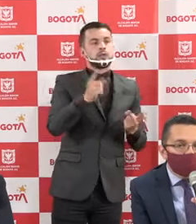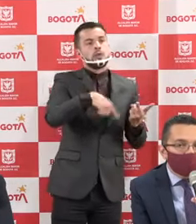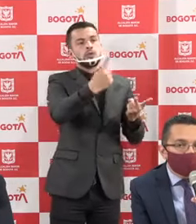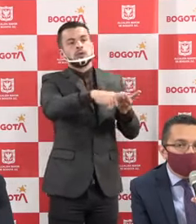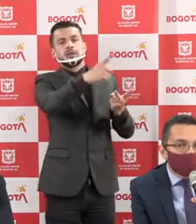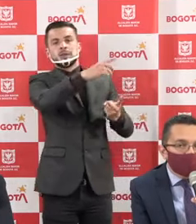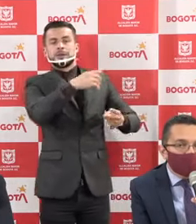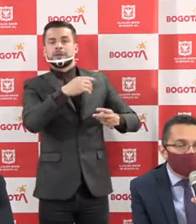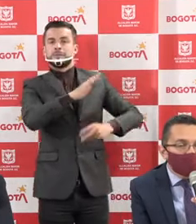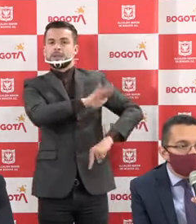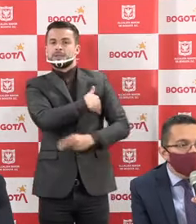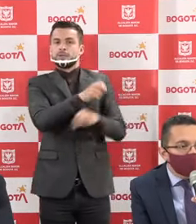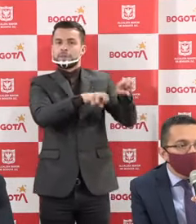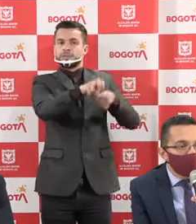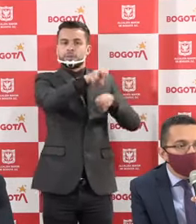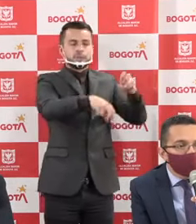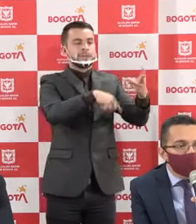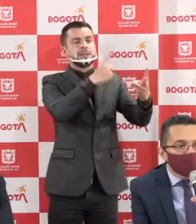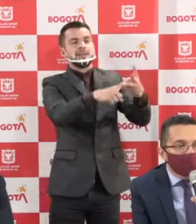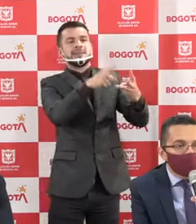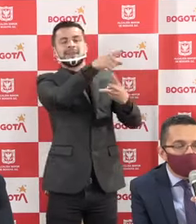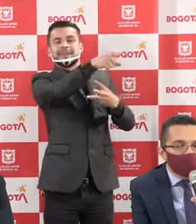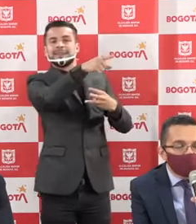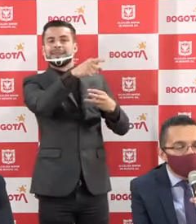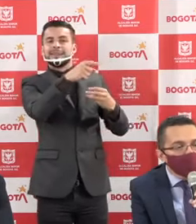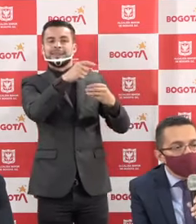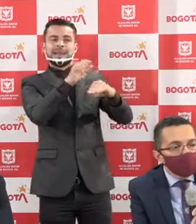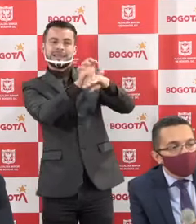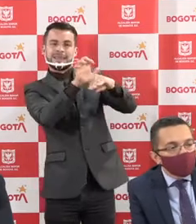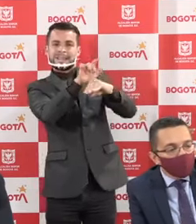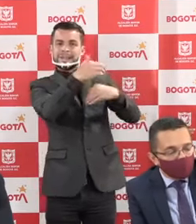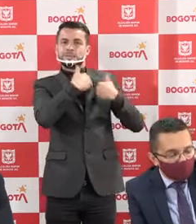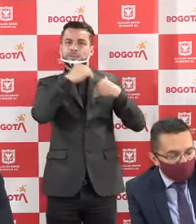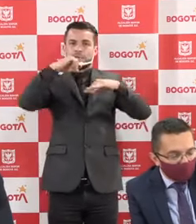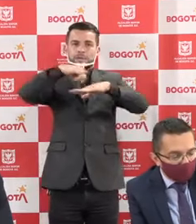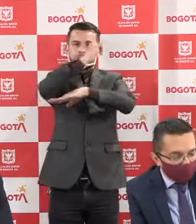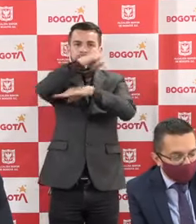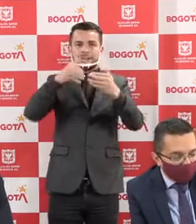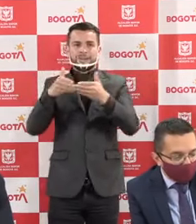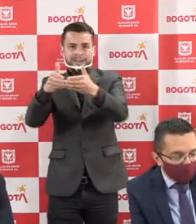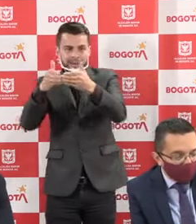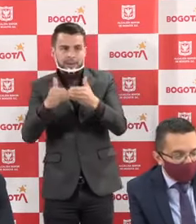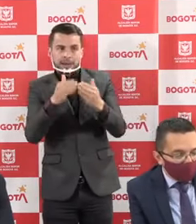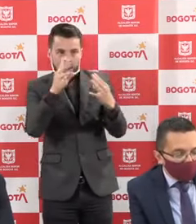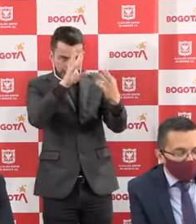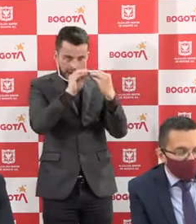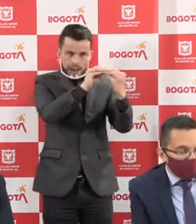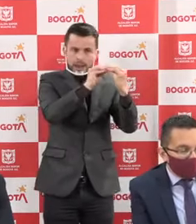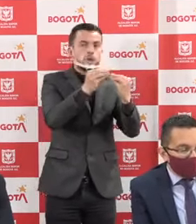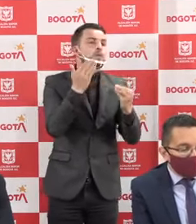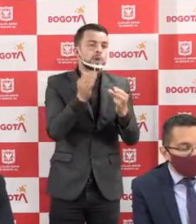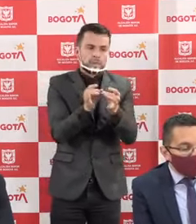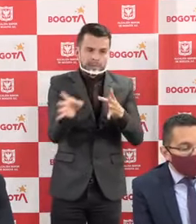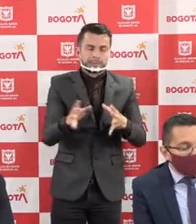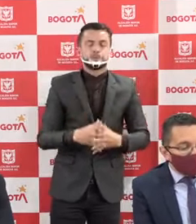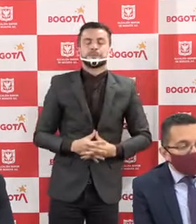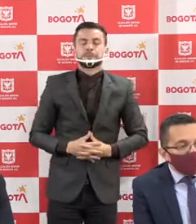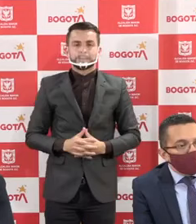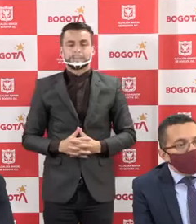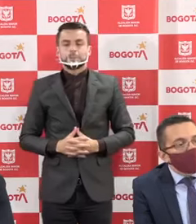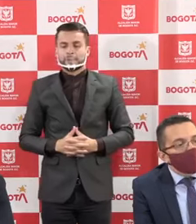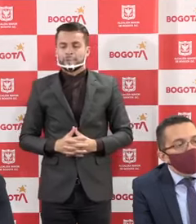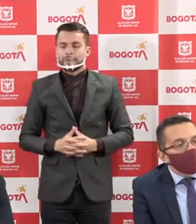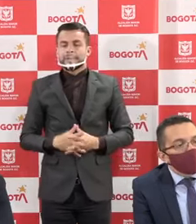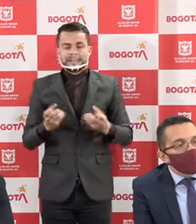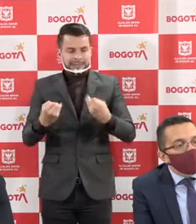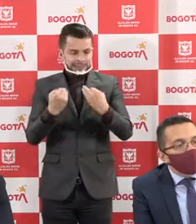la fecha de inicio de estos vuelos nacionales pregunta hernán lópez de canal capital nos podrían aclarar